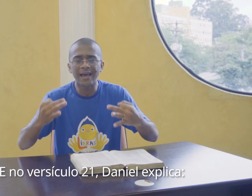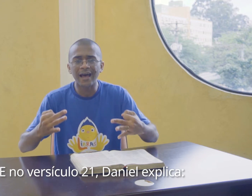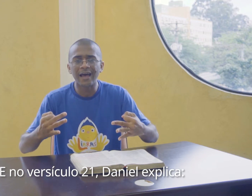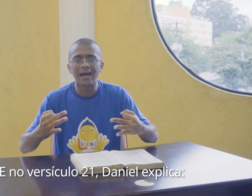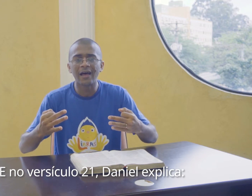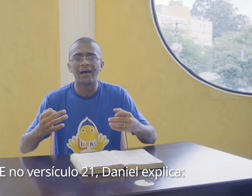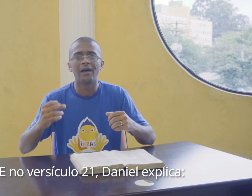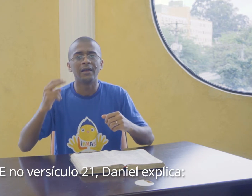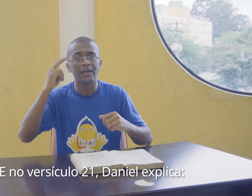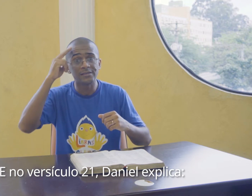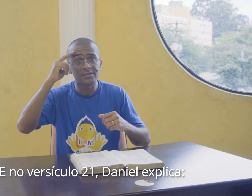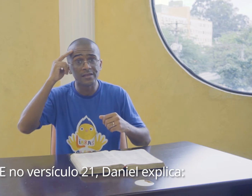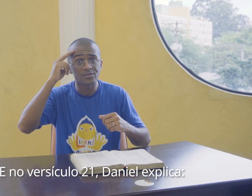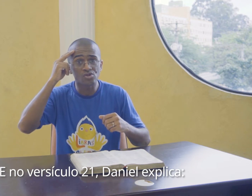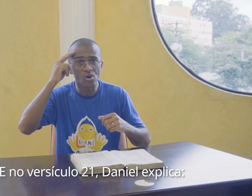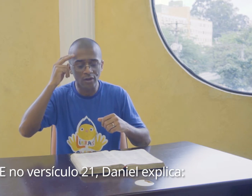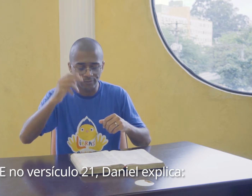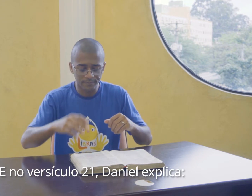explica esse sonho.